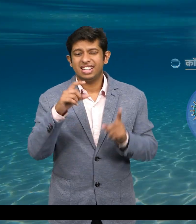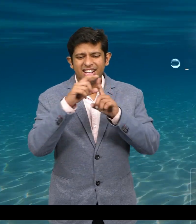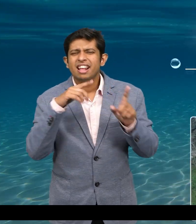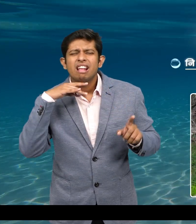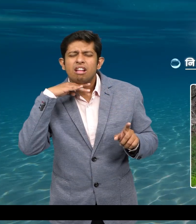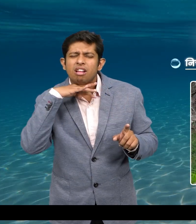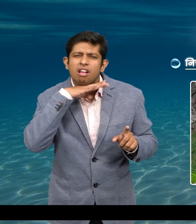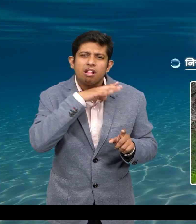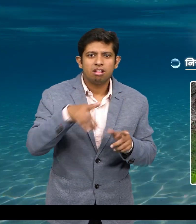ड्रेनेज,